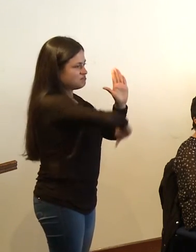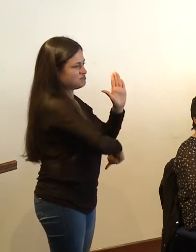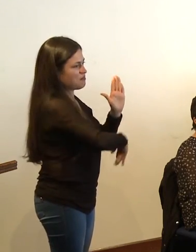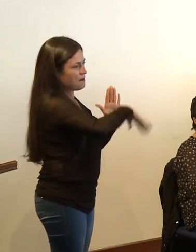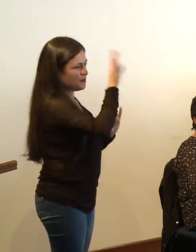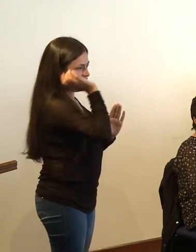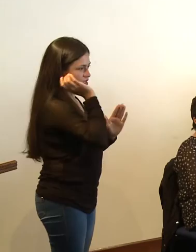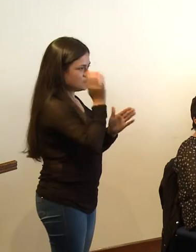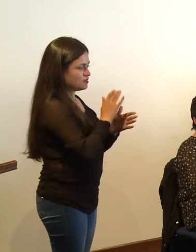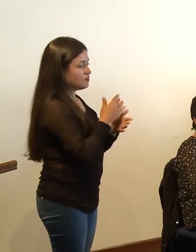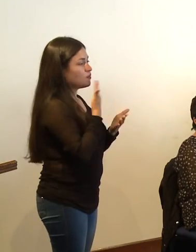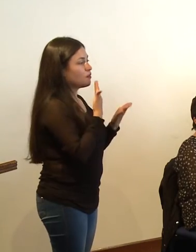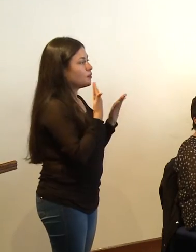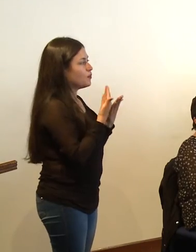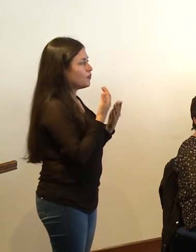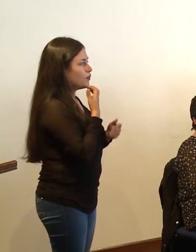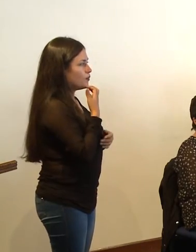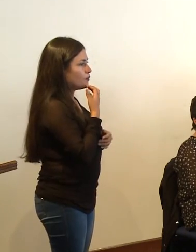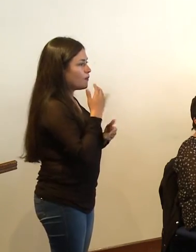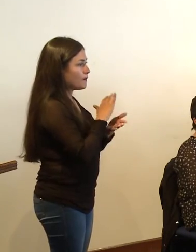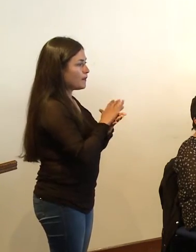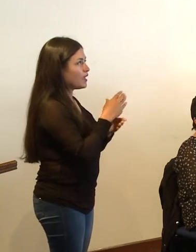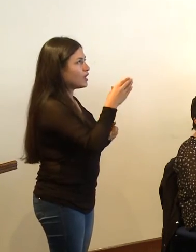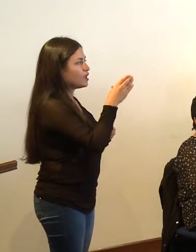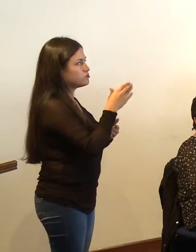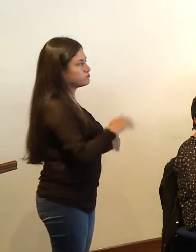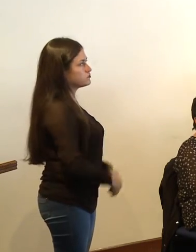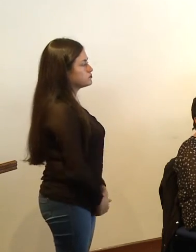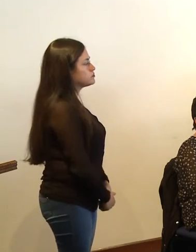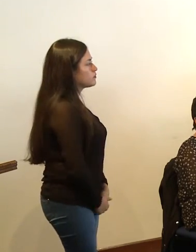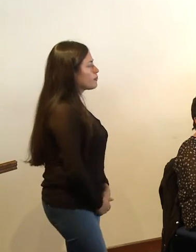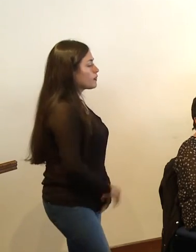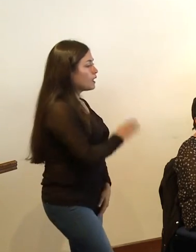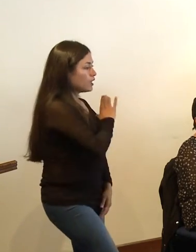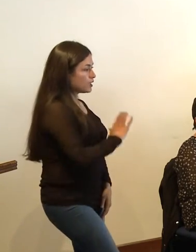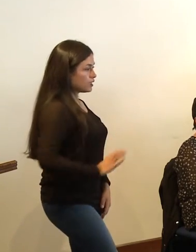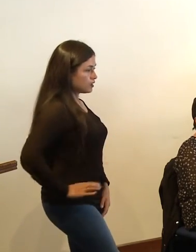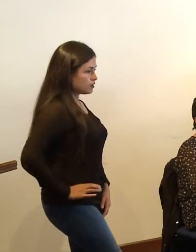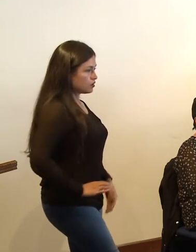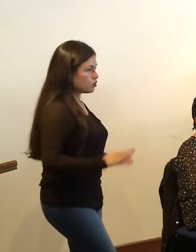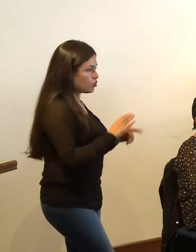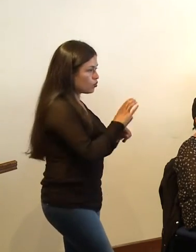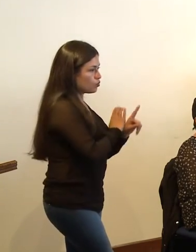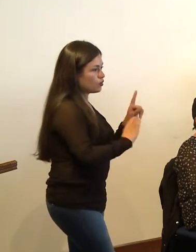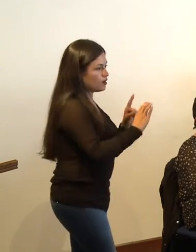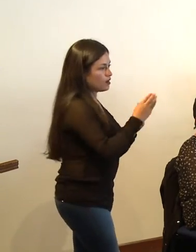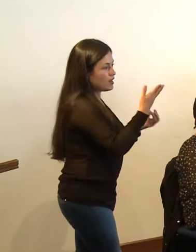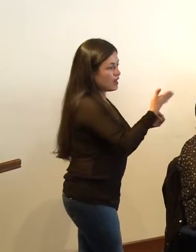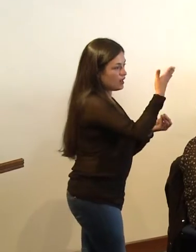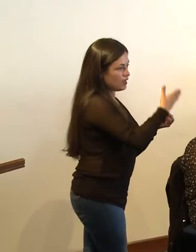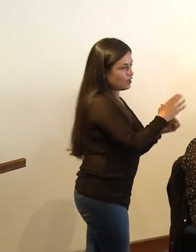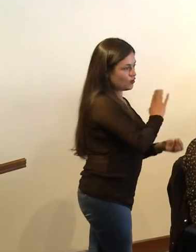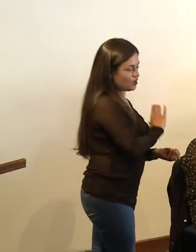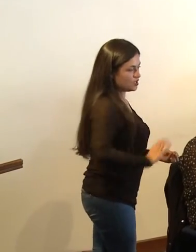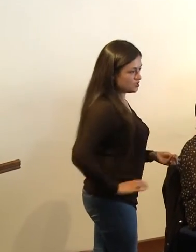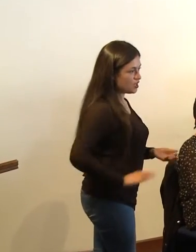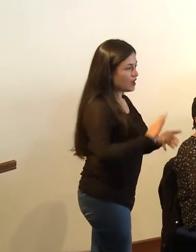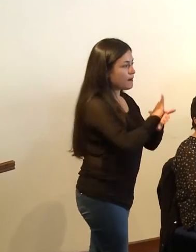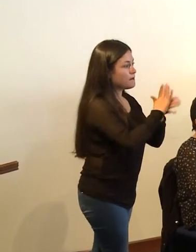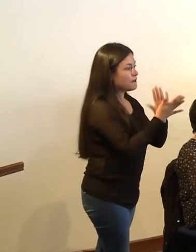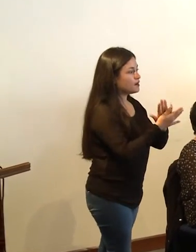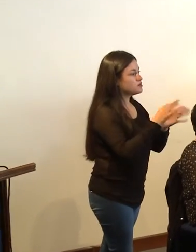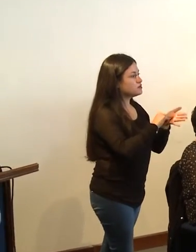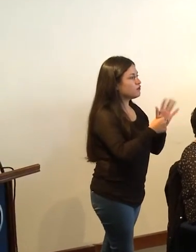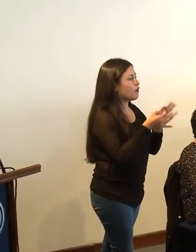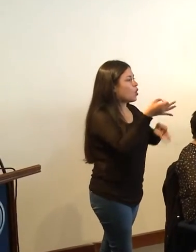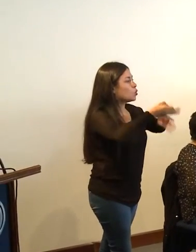la paz, incluso en la propia tradición cristiana, está asociada a la justicia social, y muchos autores han